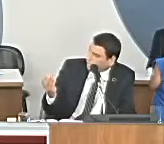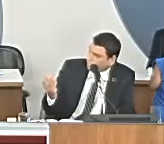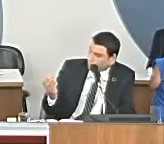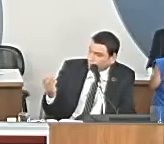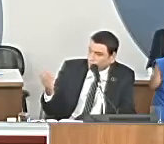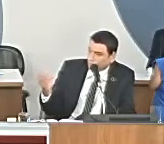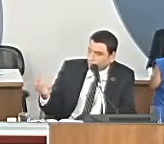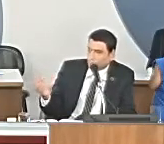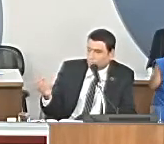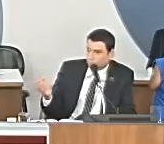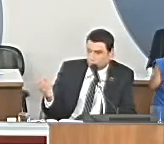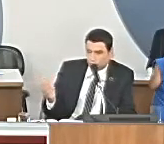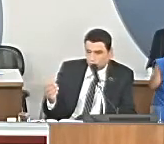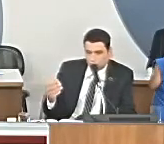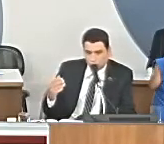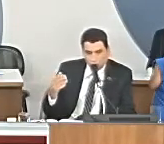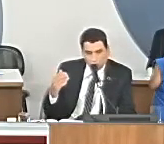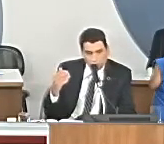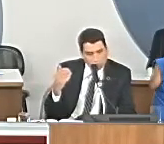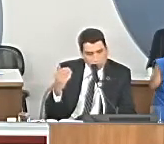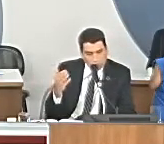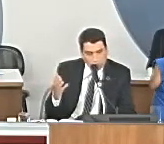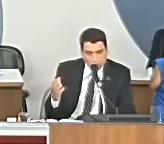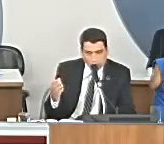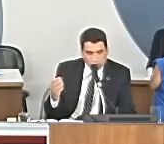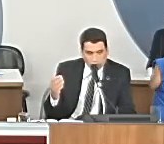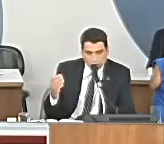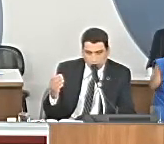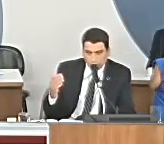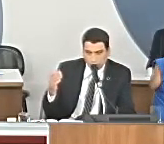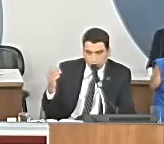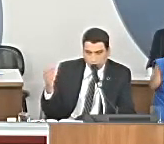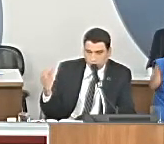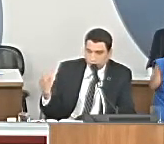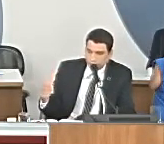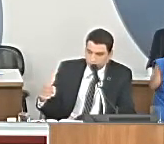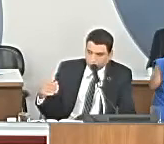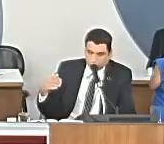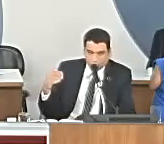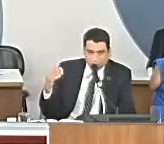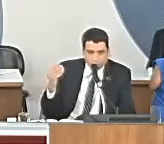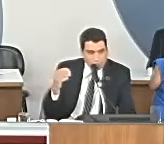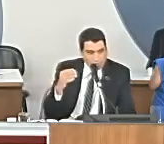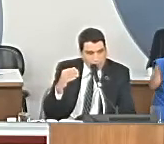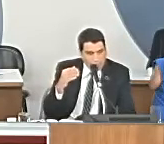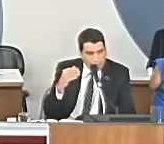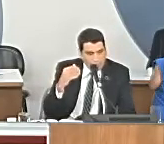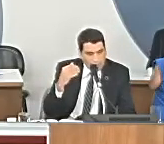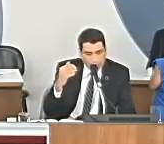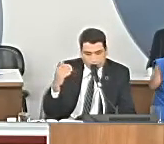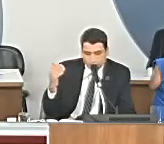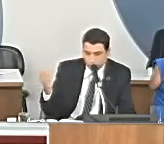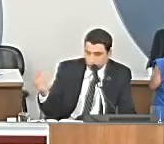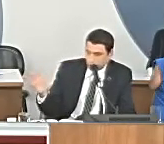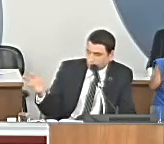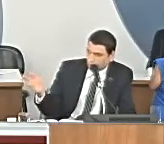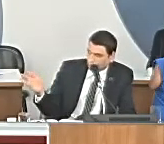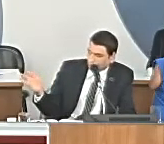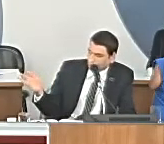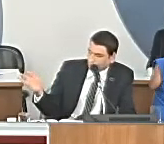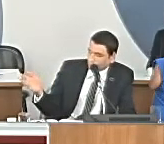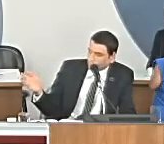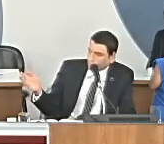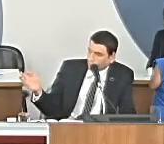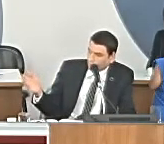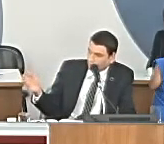é nos organizassem uma numa reunião numa audiência pública conjunta sendo convidado é as pessoas com